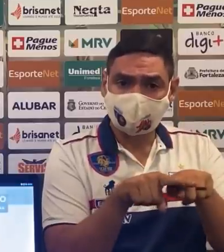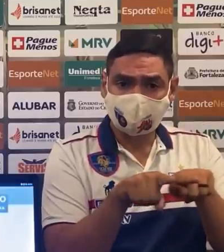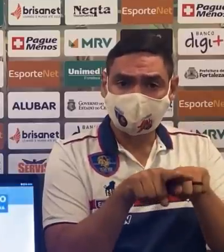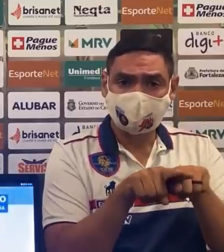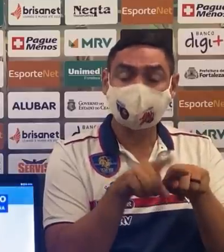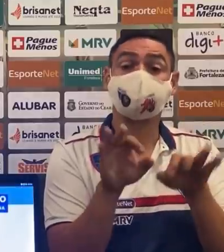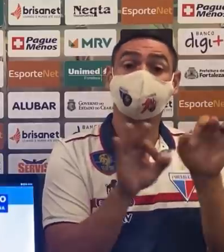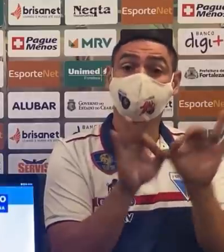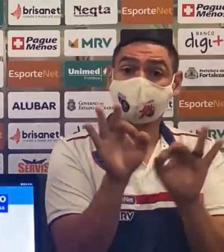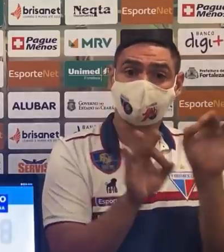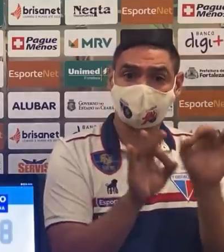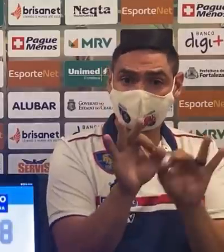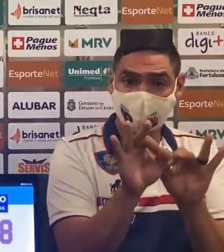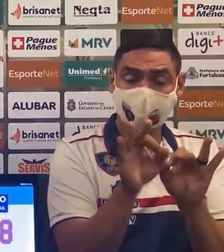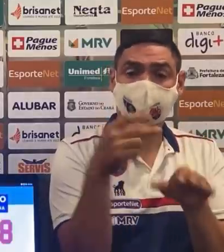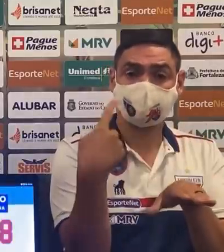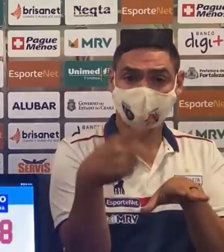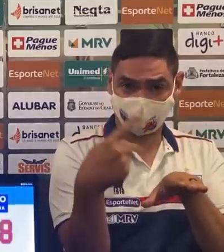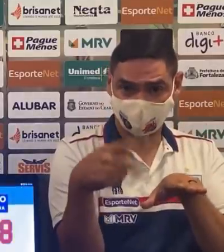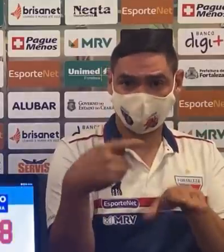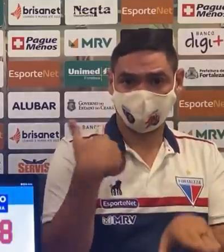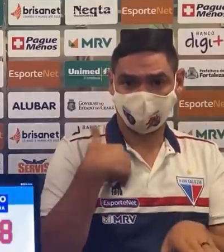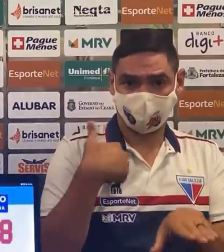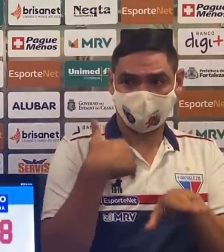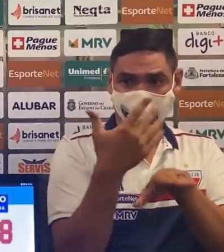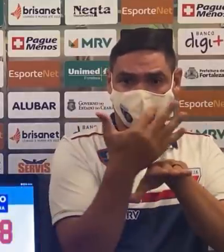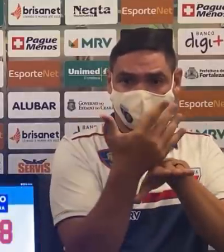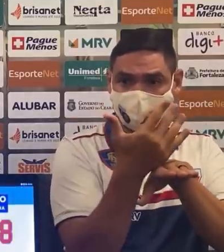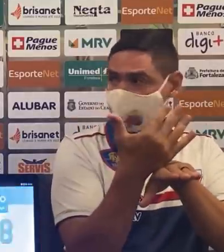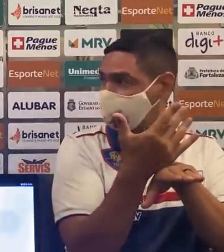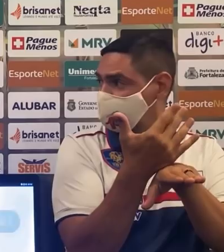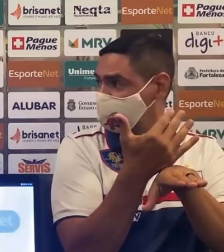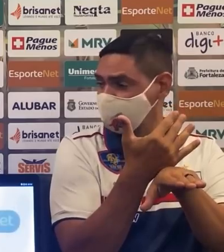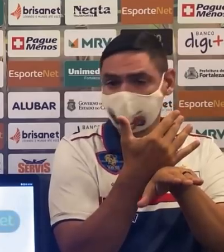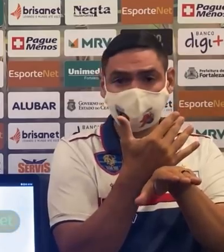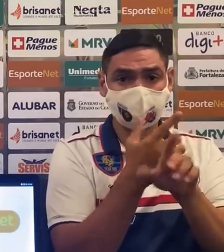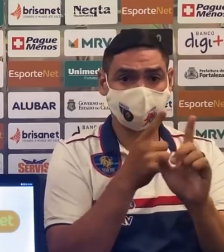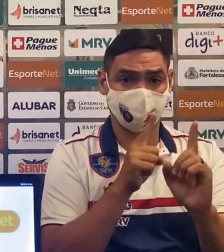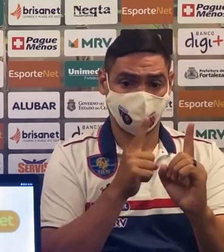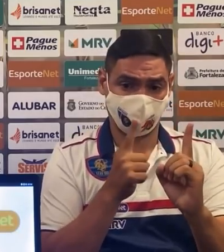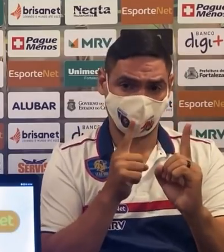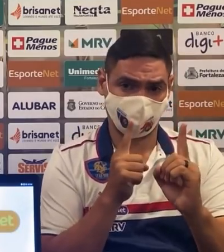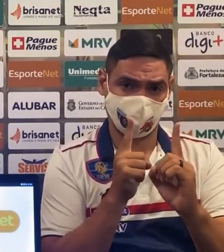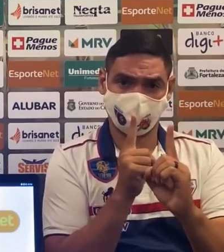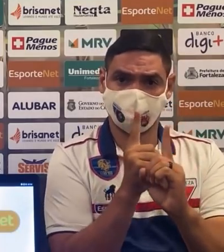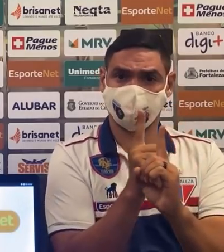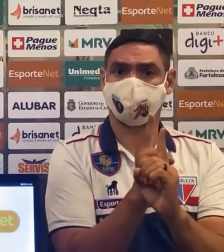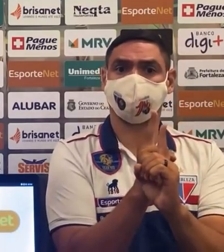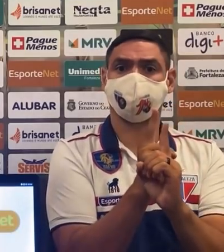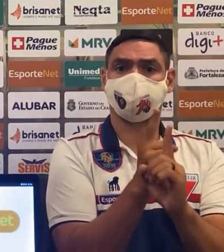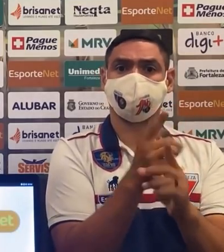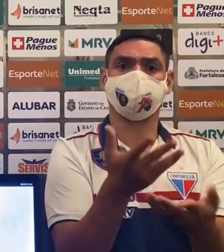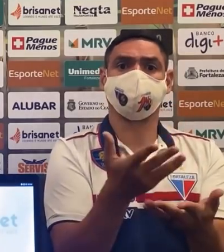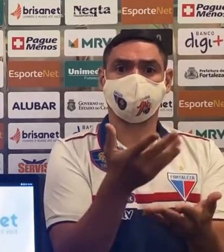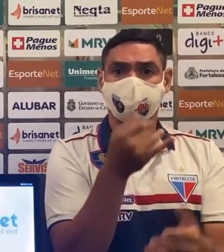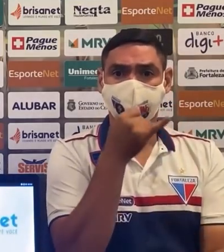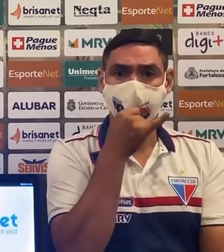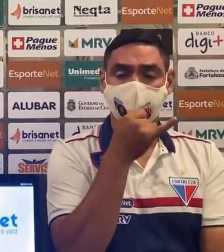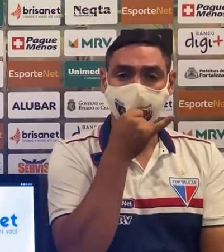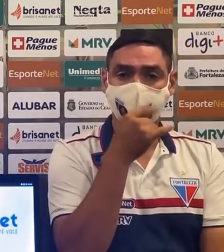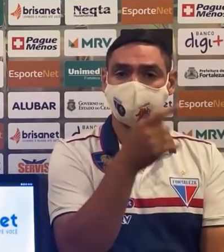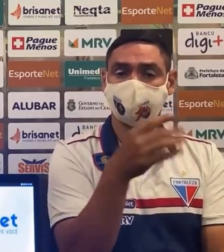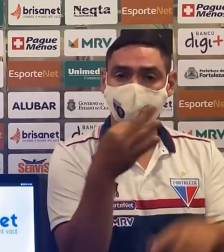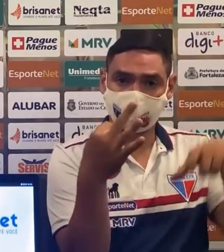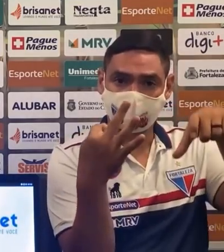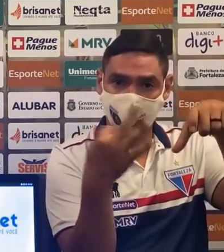organização ofensiva do Ceará a gente tivesse uma marcação mais efetiva. Inclusive o lance que originou o pênalti foi